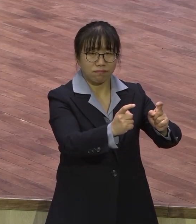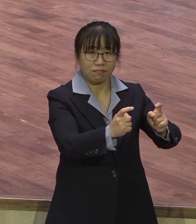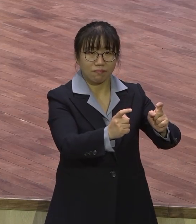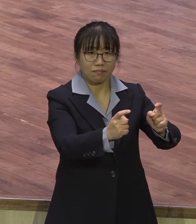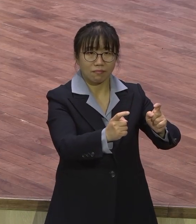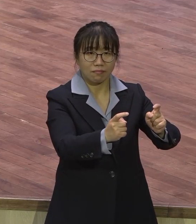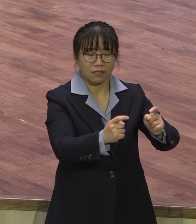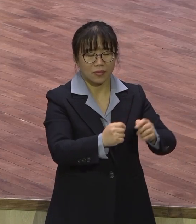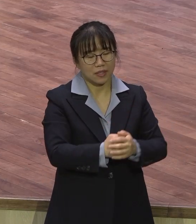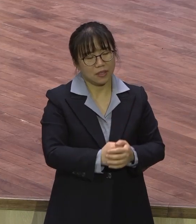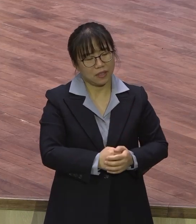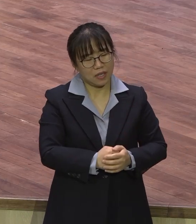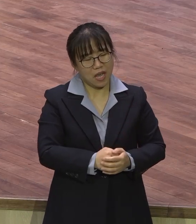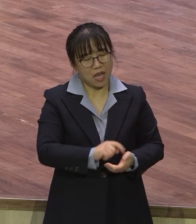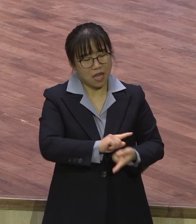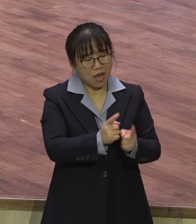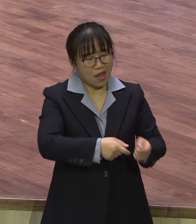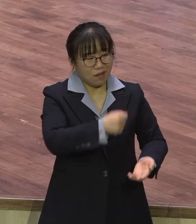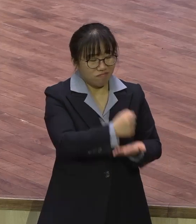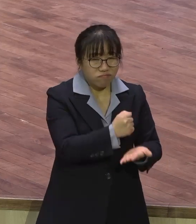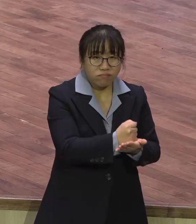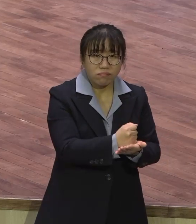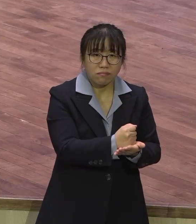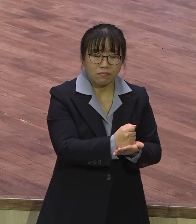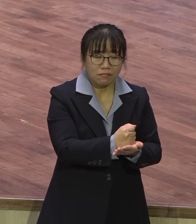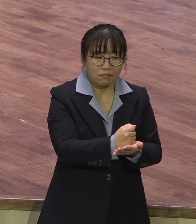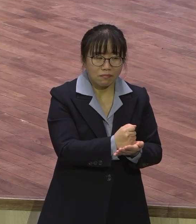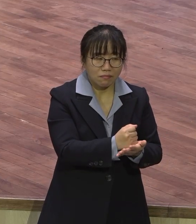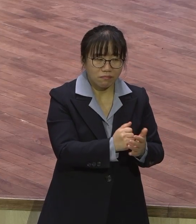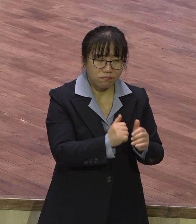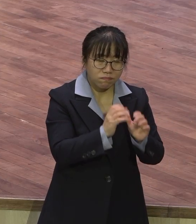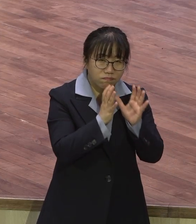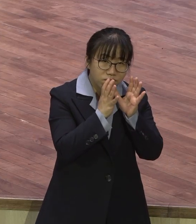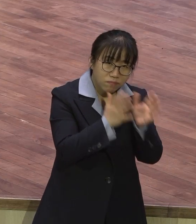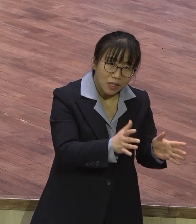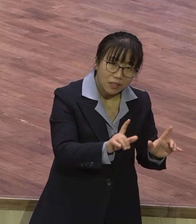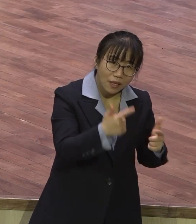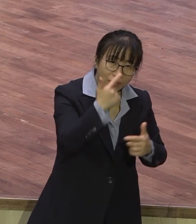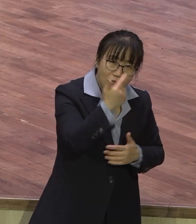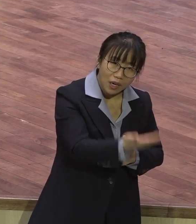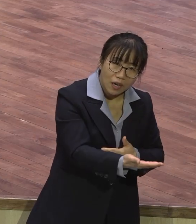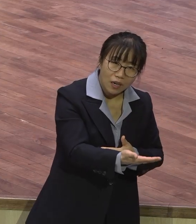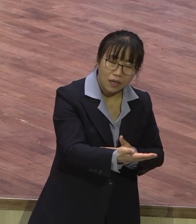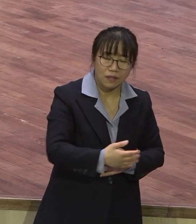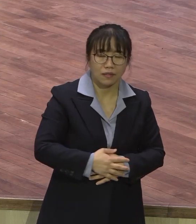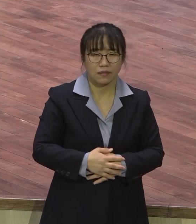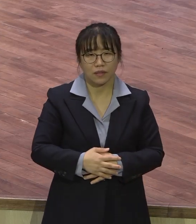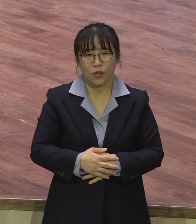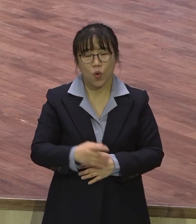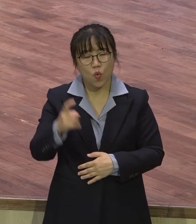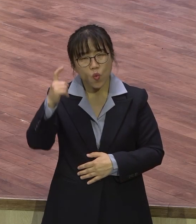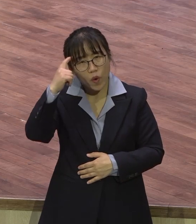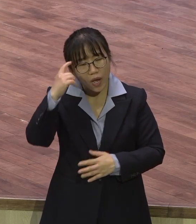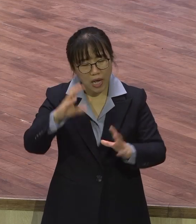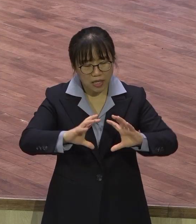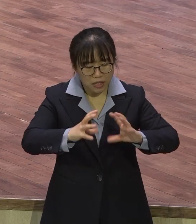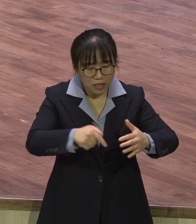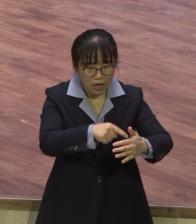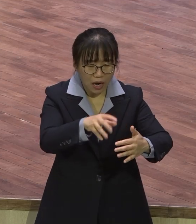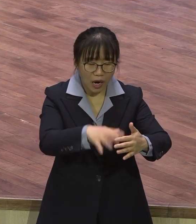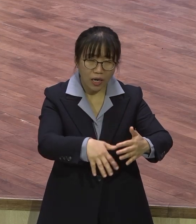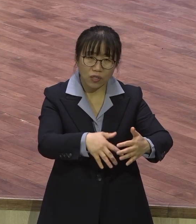세상 풍속 그대로 살고 있지 않느냐 왜 세상 속에 속고